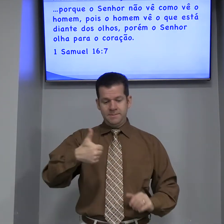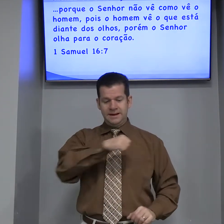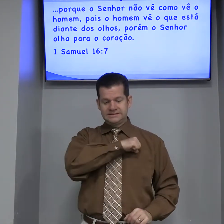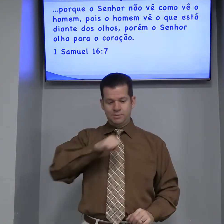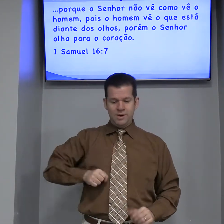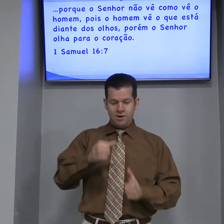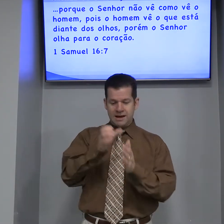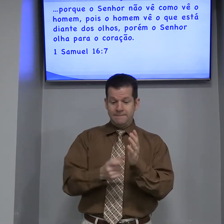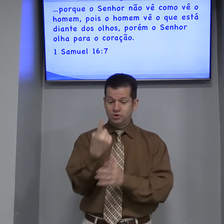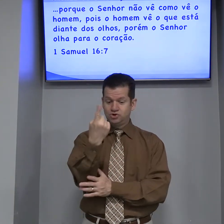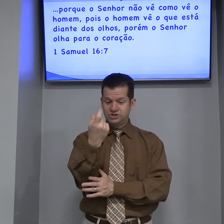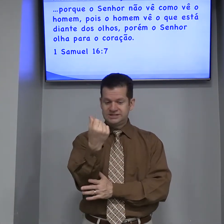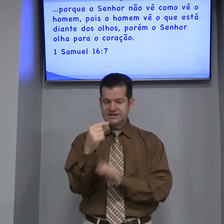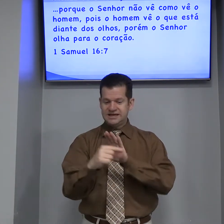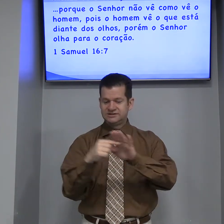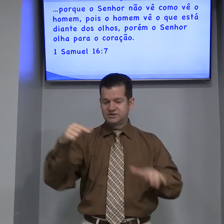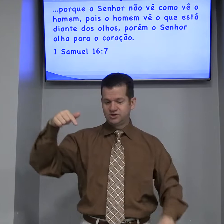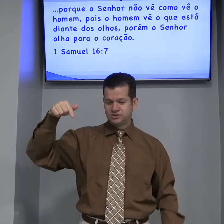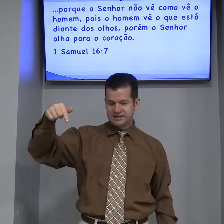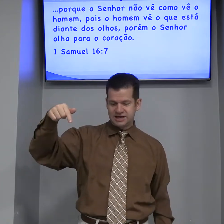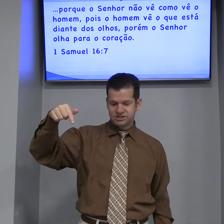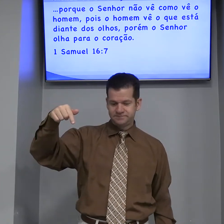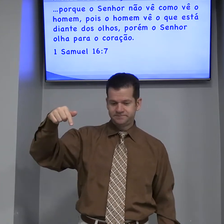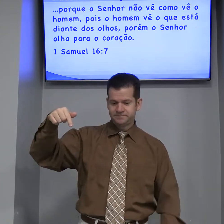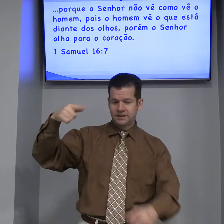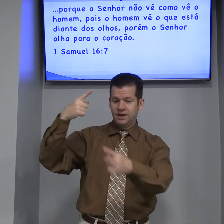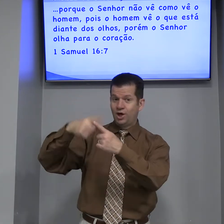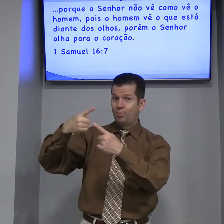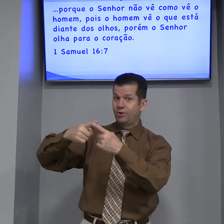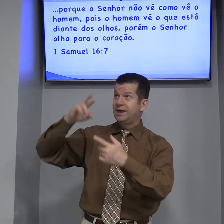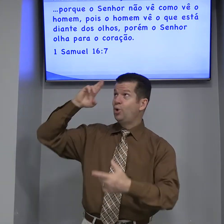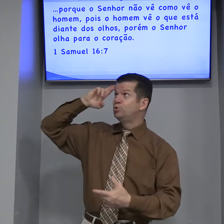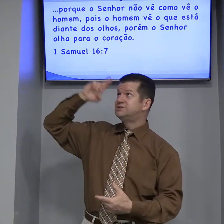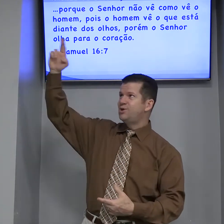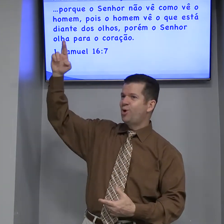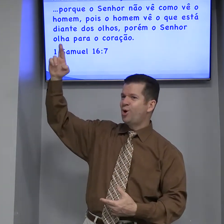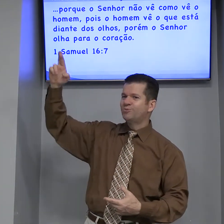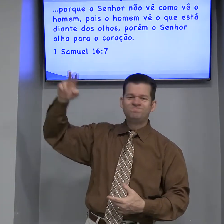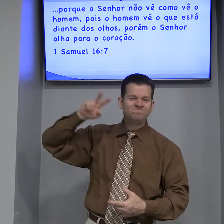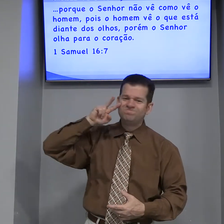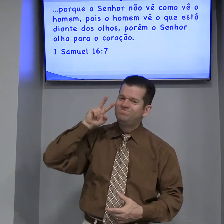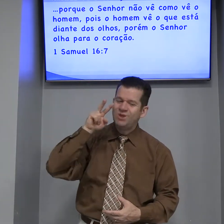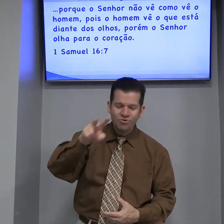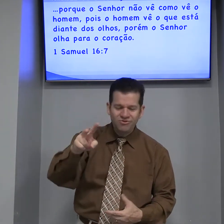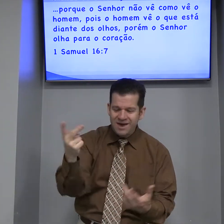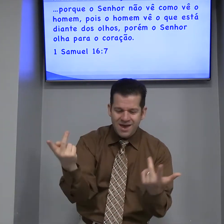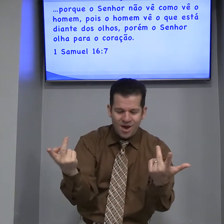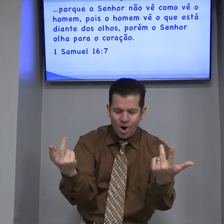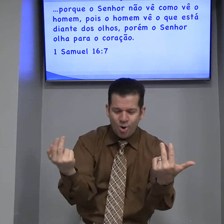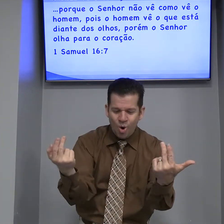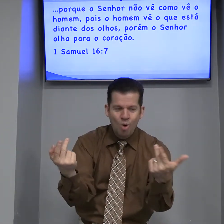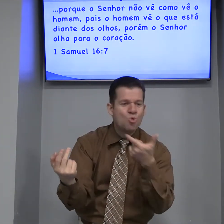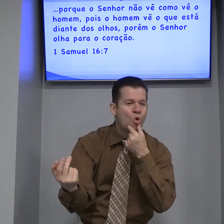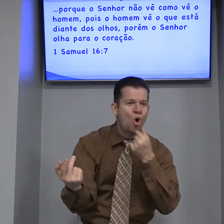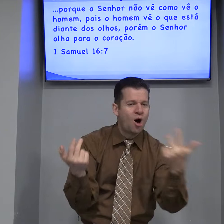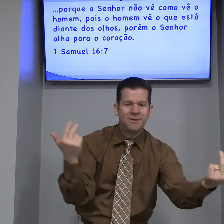1 Samuel, capítulo 16, versículo 7. Porque o Senhor não vê como o homem